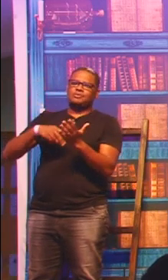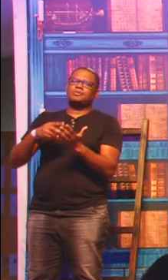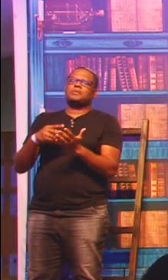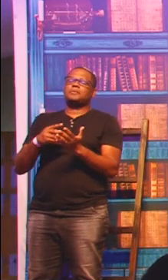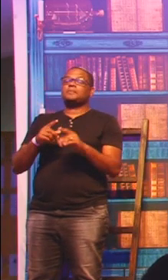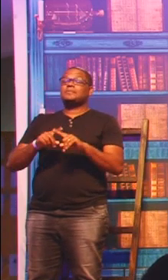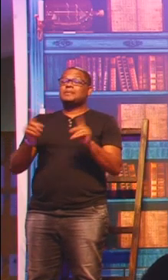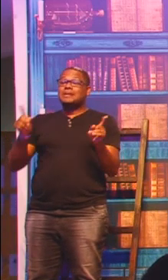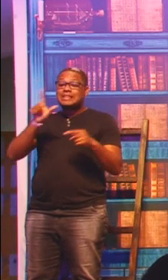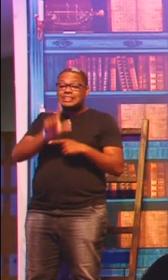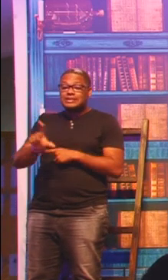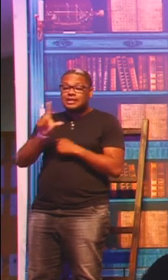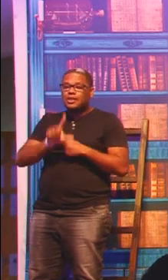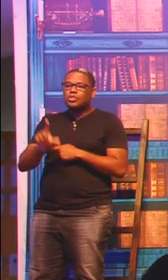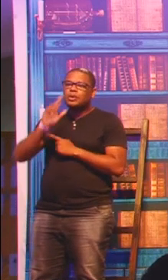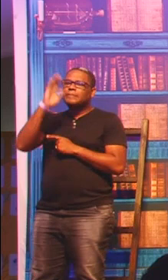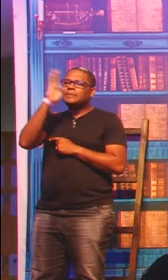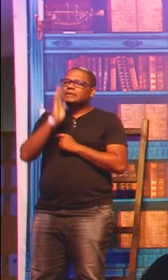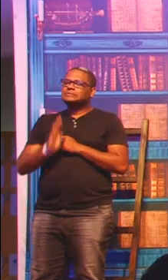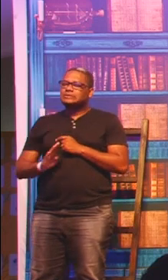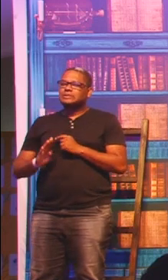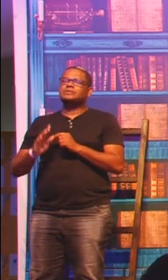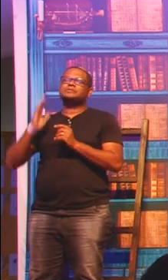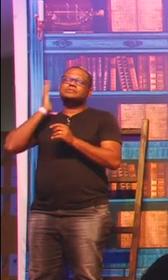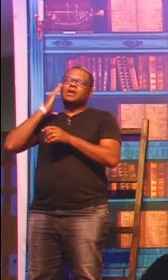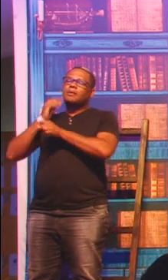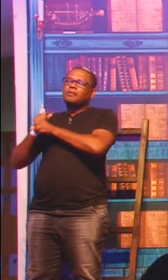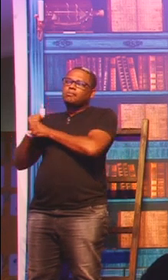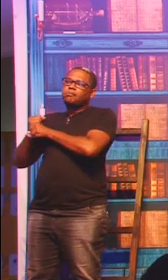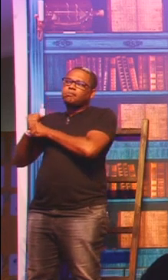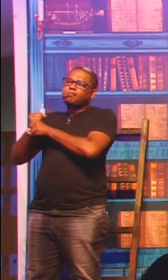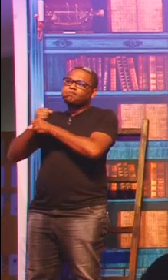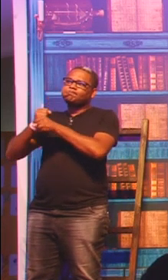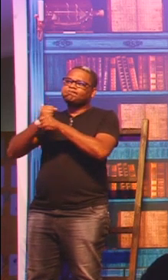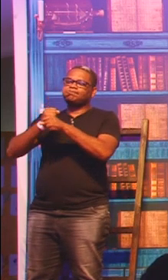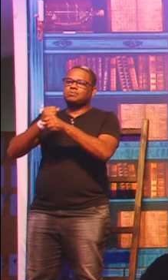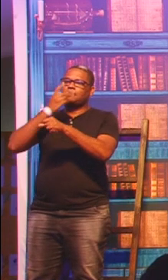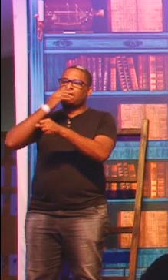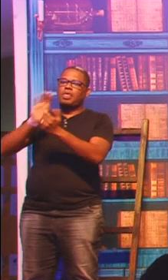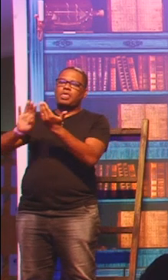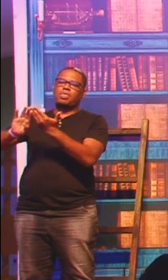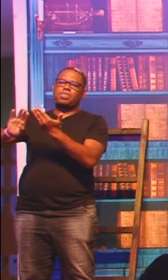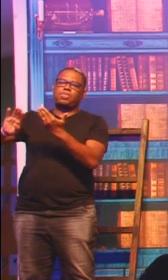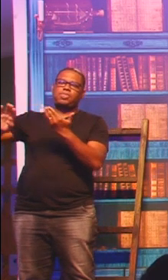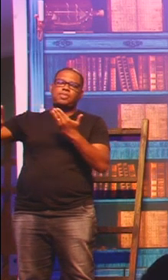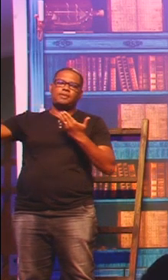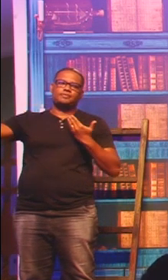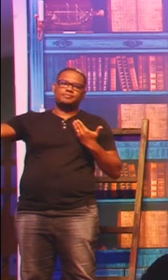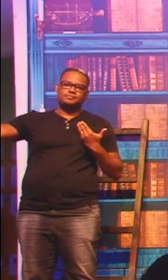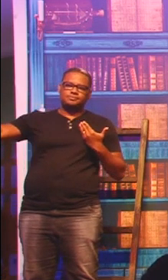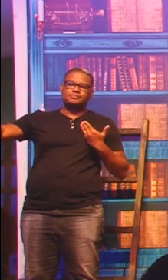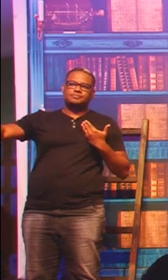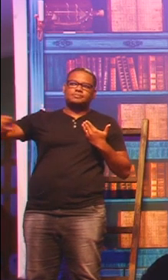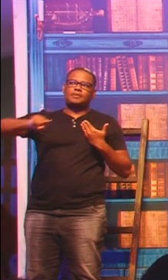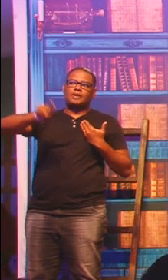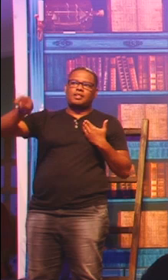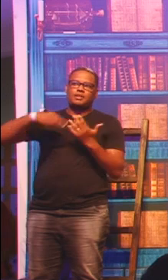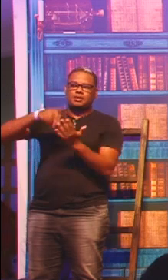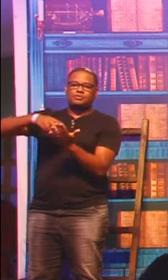literatura brasileira, durante muito tempo, ficou distante dos